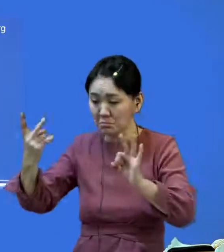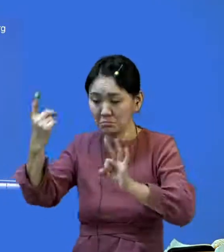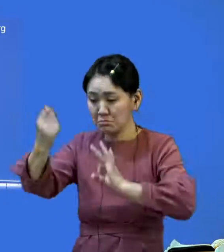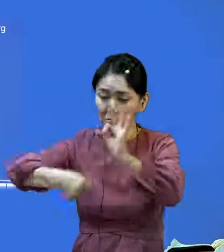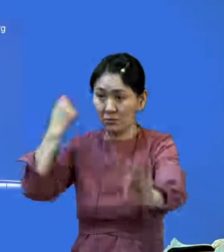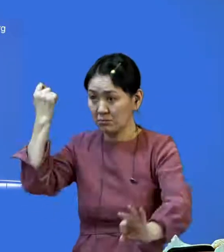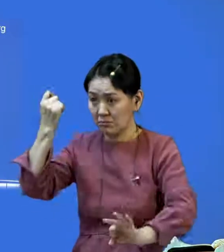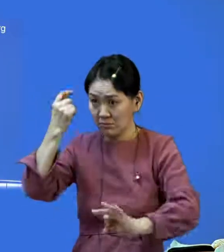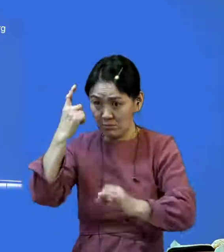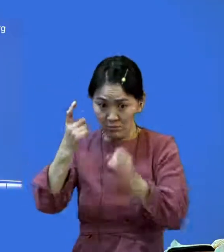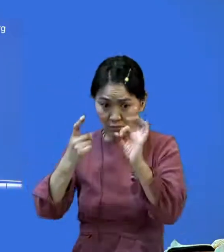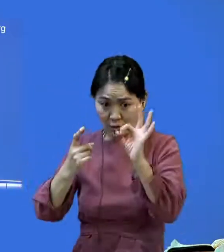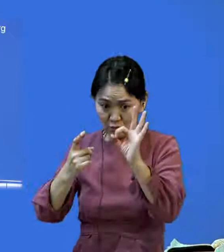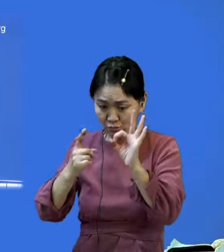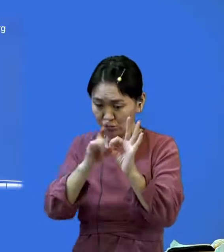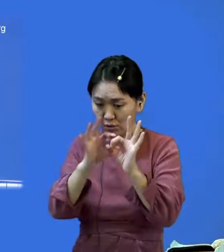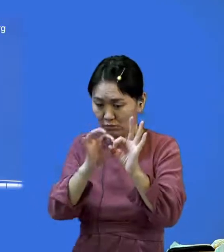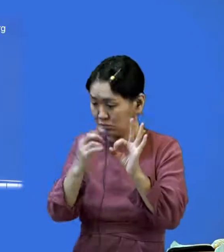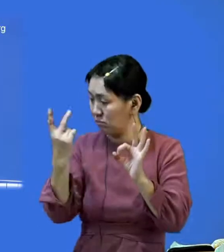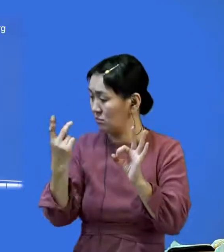шувуг задгаа зоосоор худалддаг.